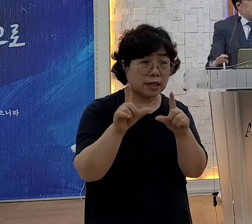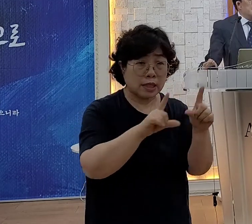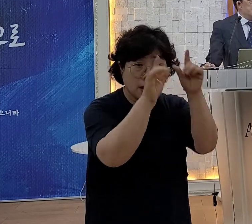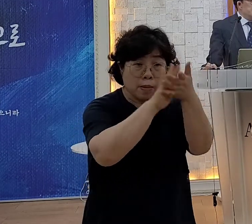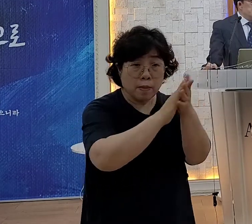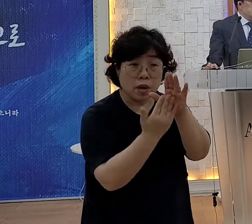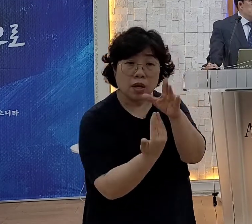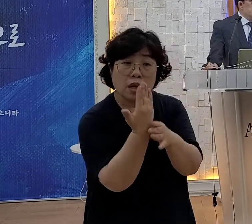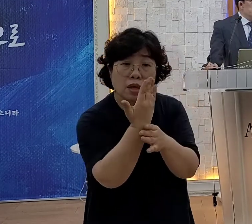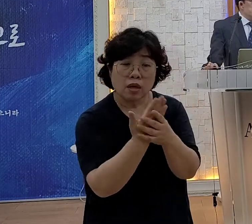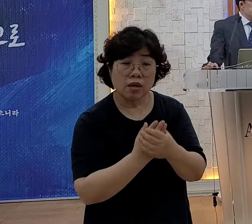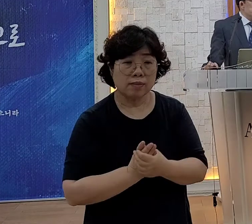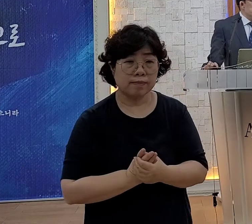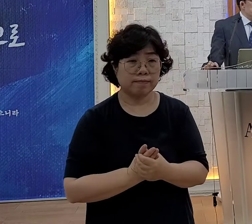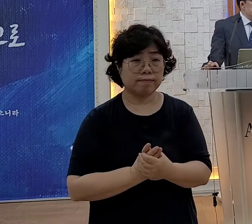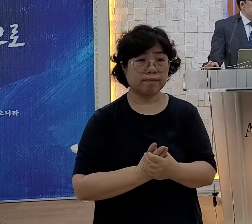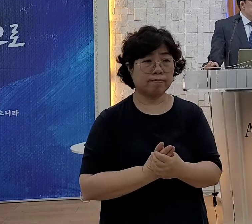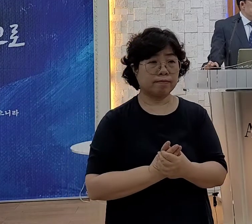삶이 바뀝니다.